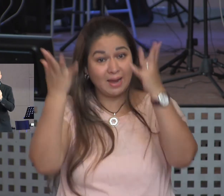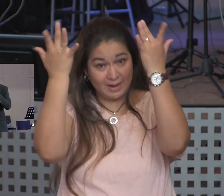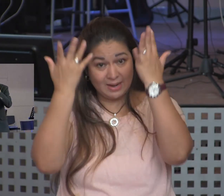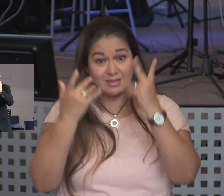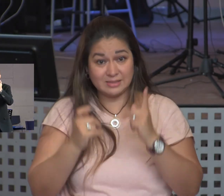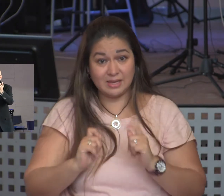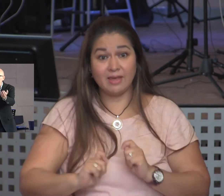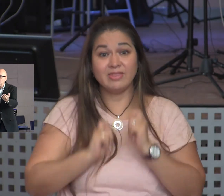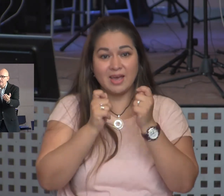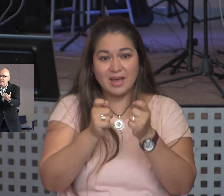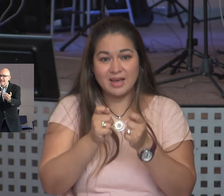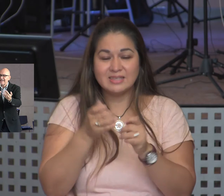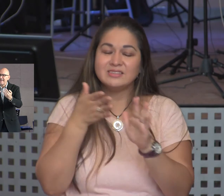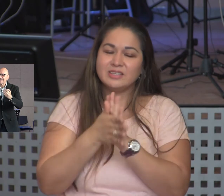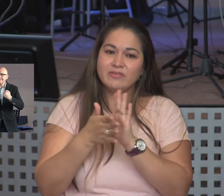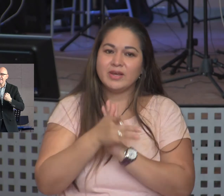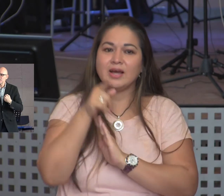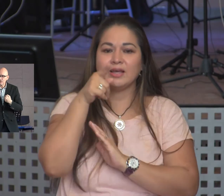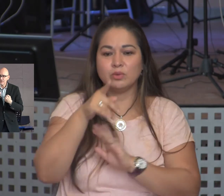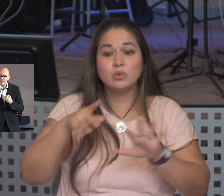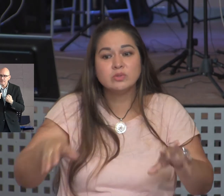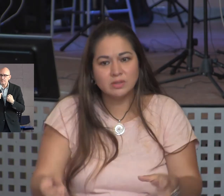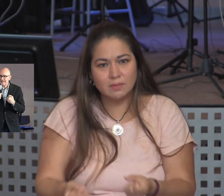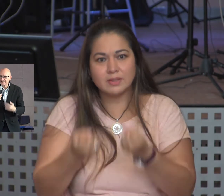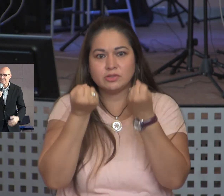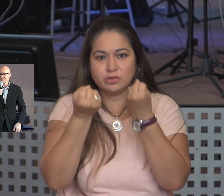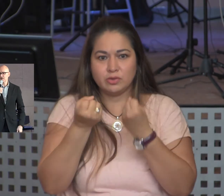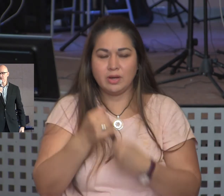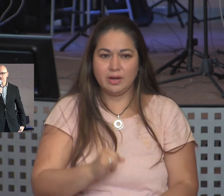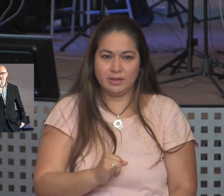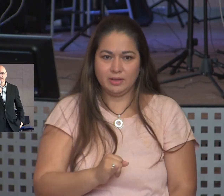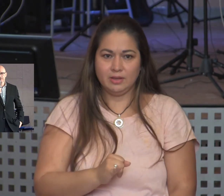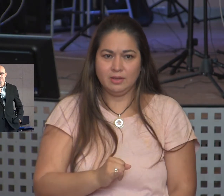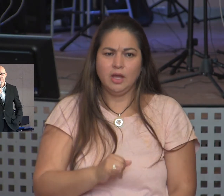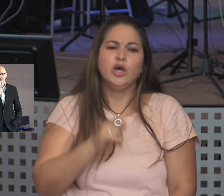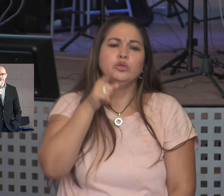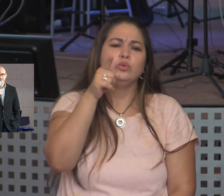¿qué hiciste tú? ¿Qué hice yo para ser salvo?